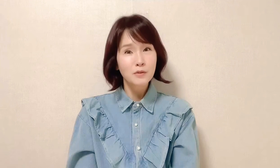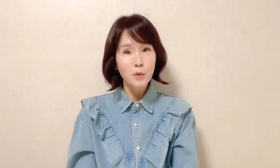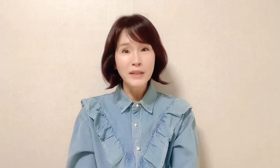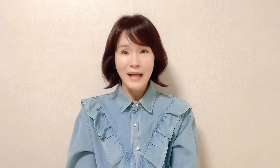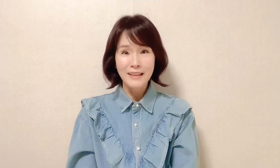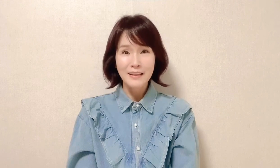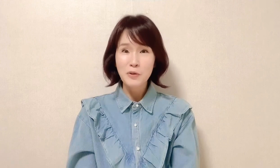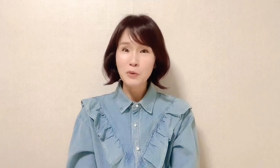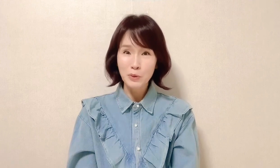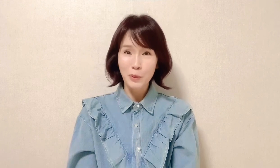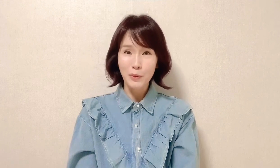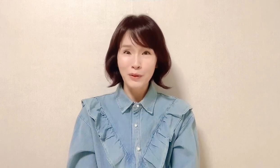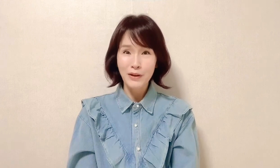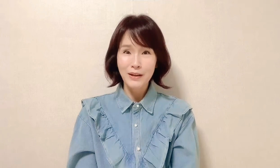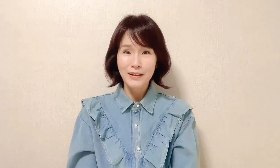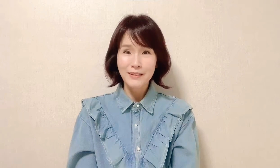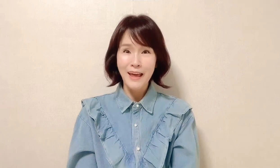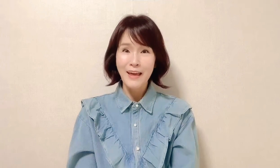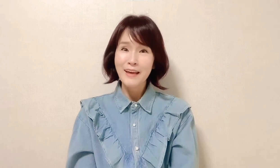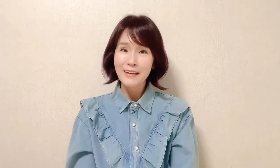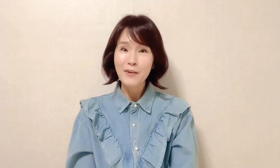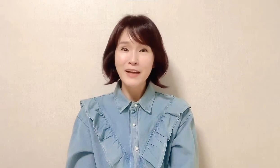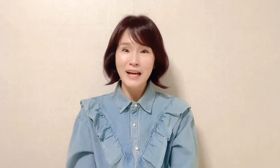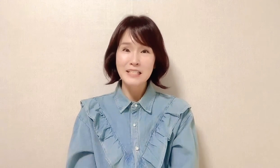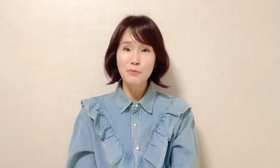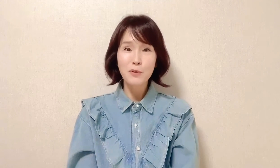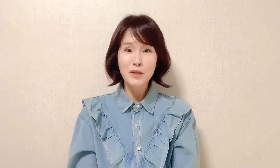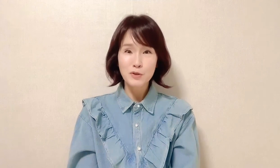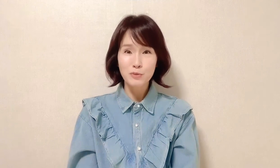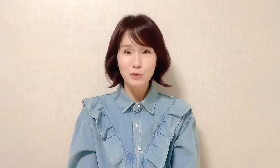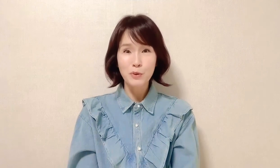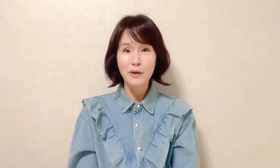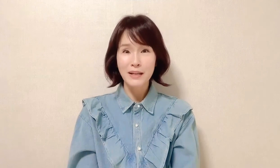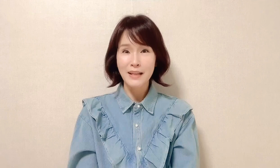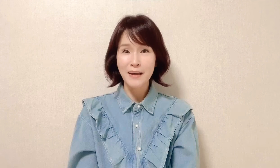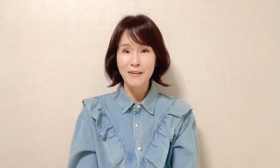고난, 고통. 네, 이렇게 같이 표현해 주시면 좋을 것 같아요.